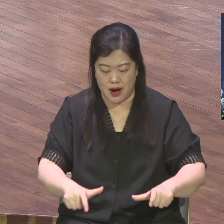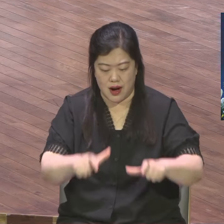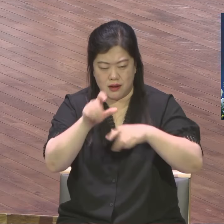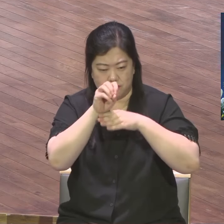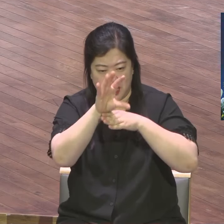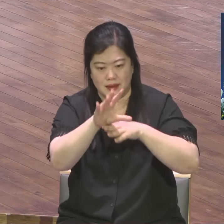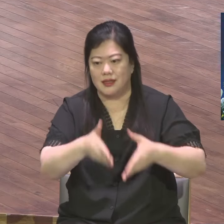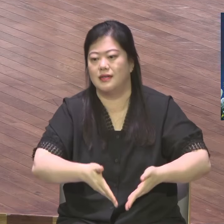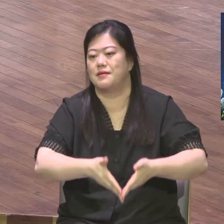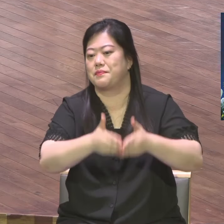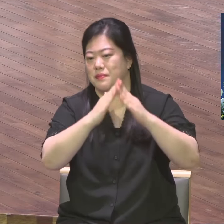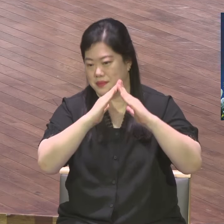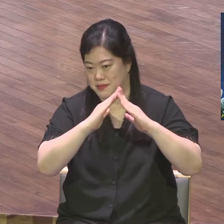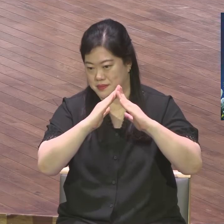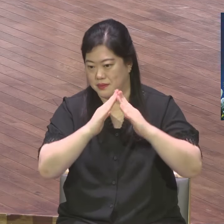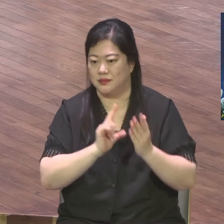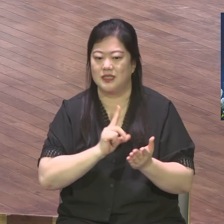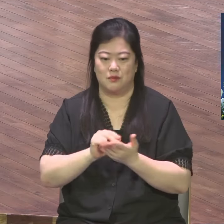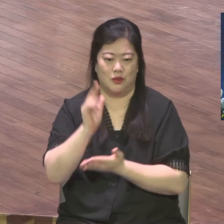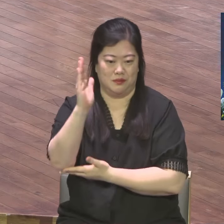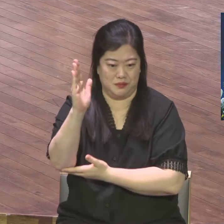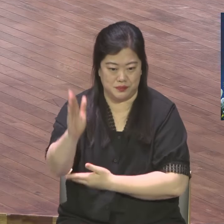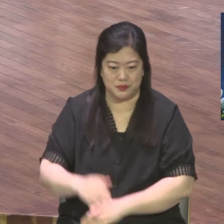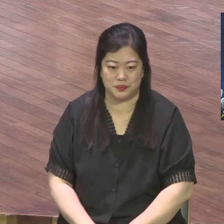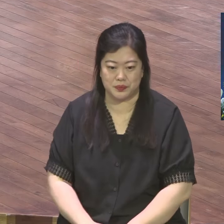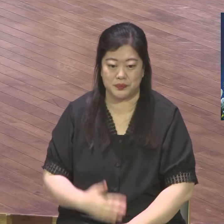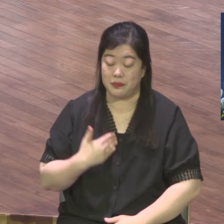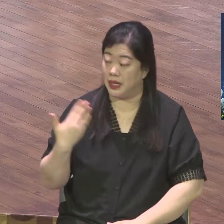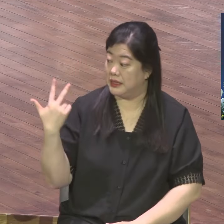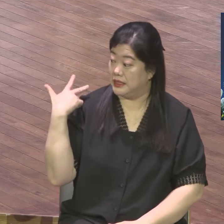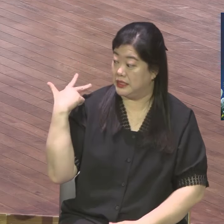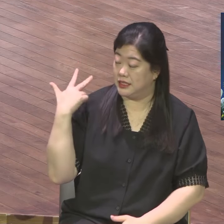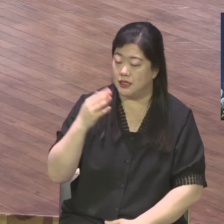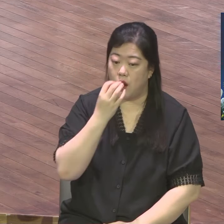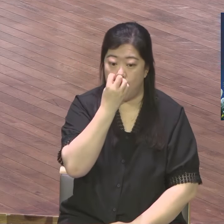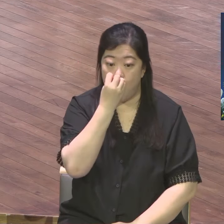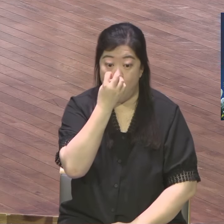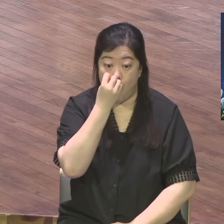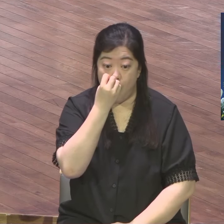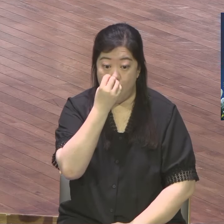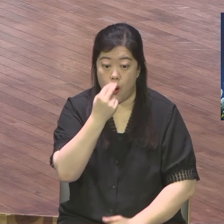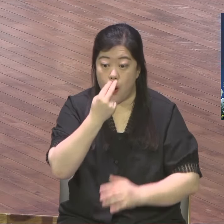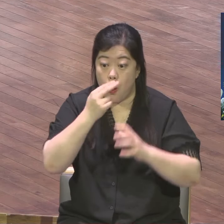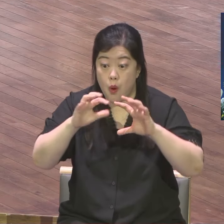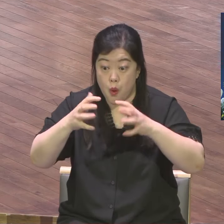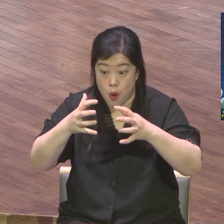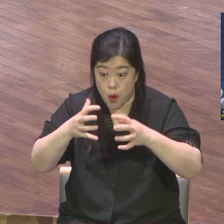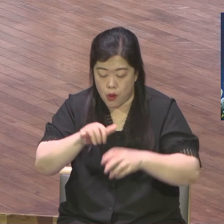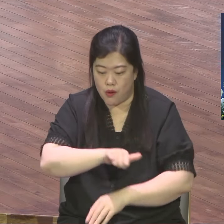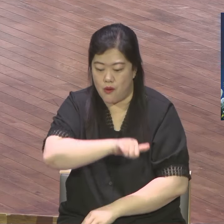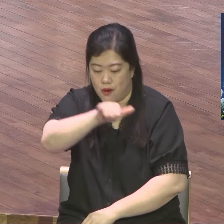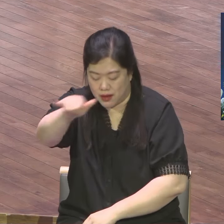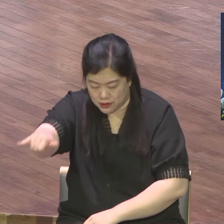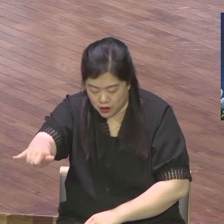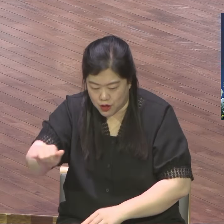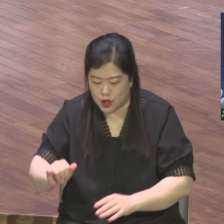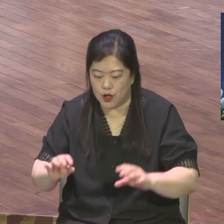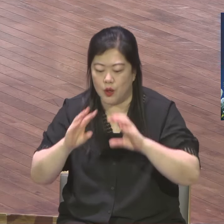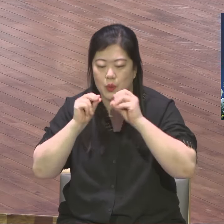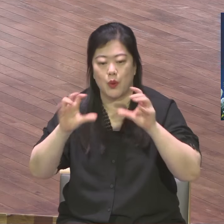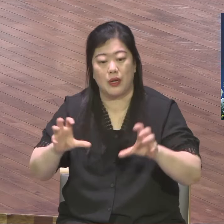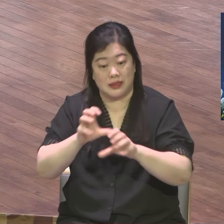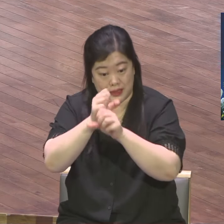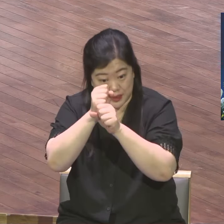지난주 홍콩에서 아시아 전도 집회와 핵심 또 세계 공동체